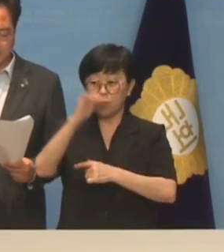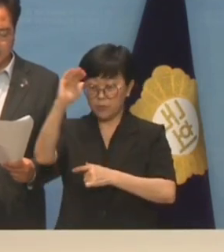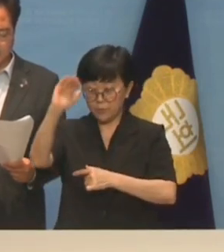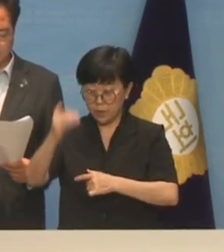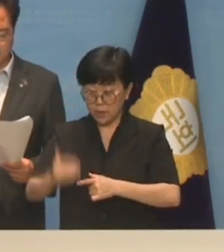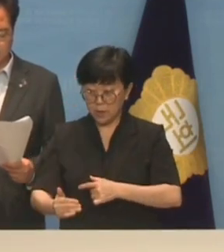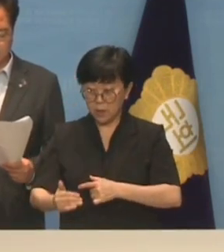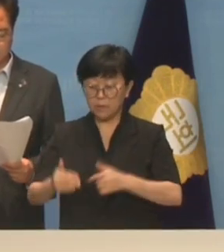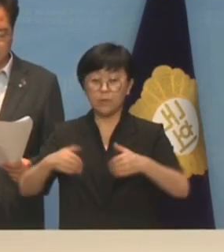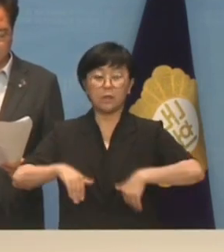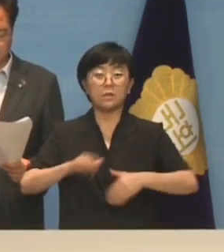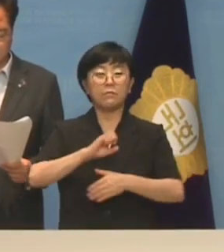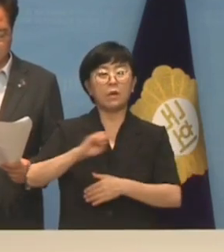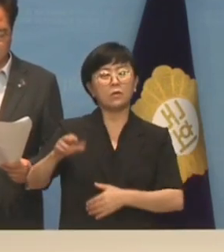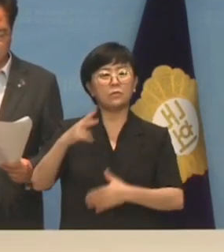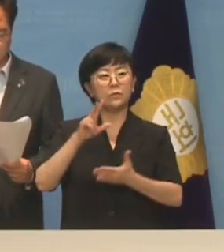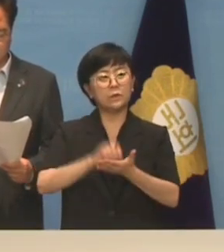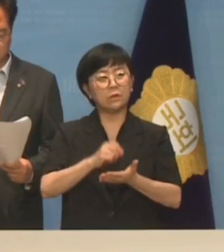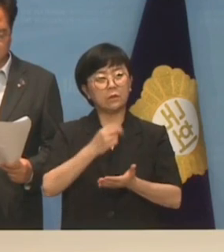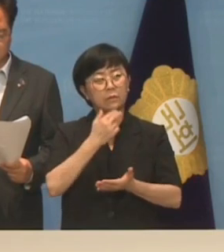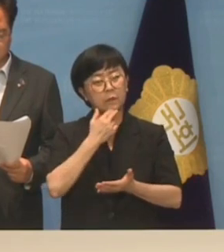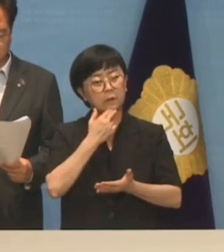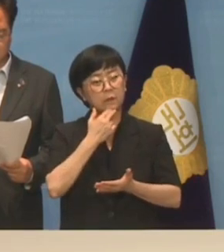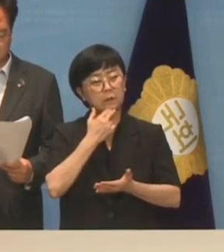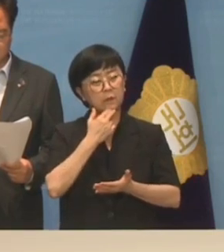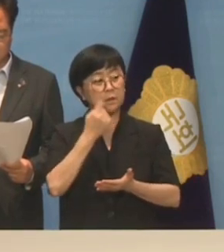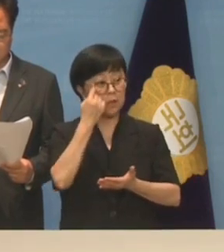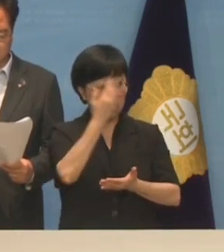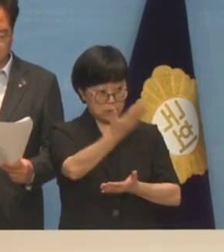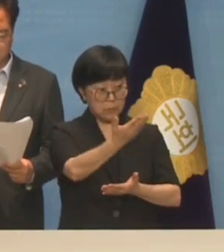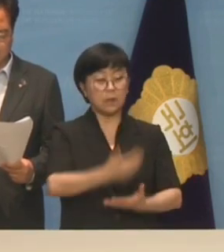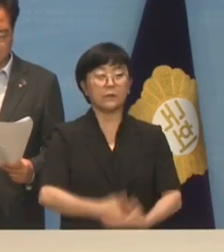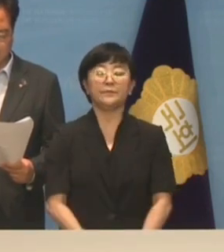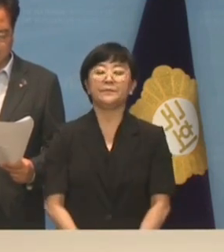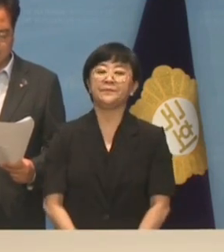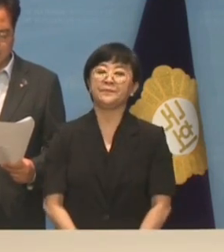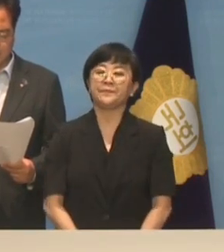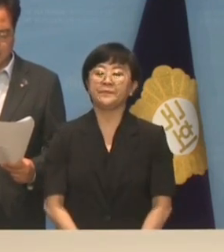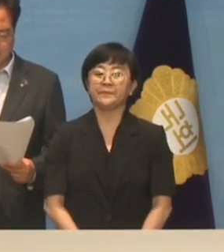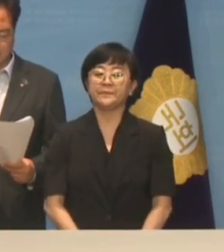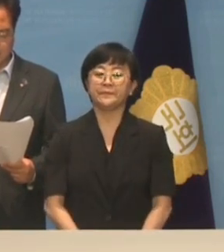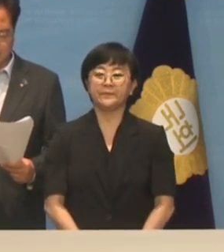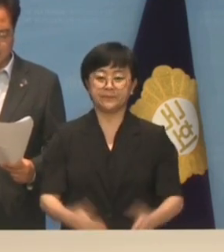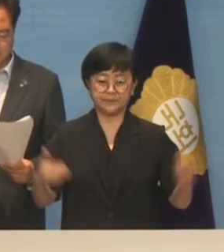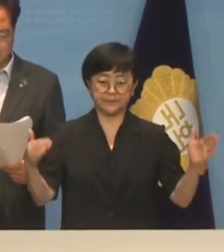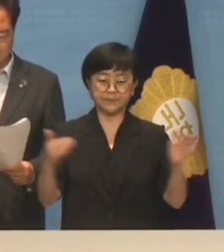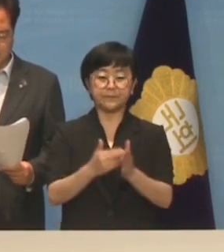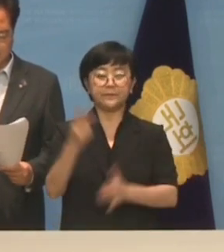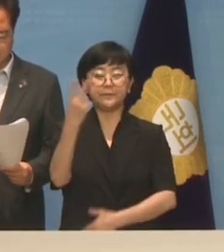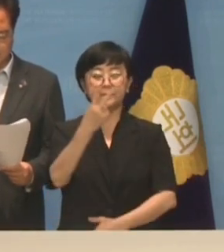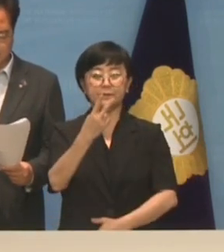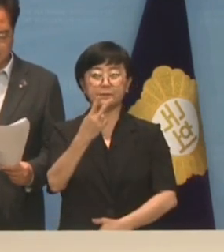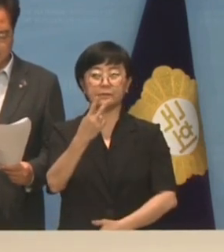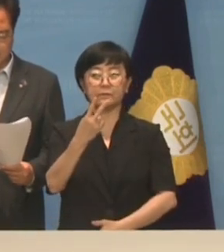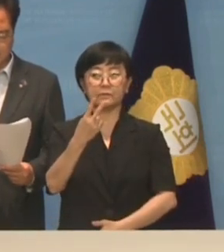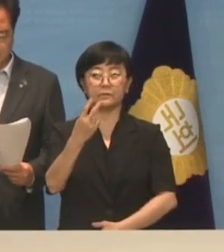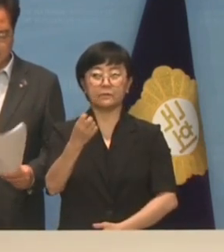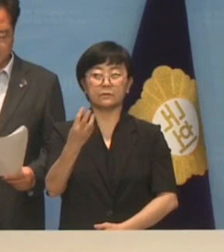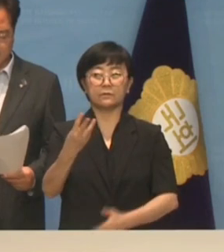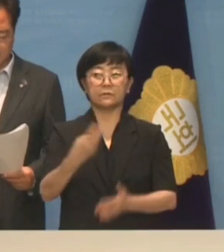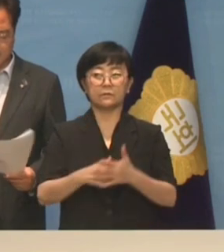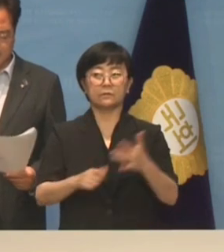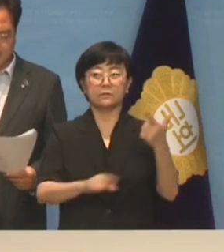검토가 이루어져야 방류가 문제가 없다고 보고 있습니까? 이상입니다. 2023년